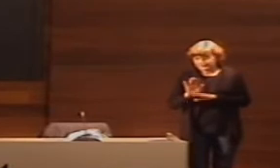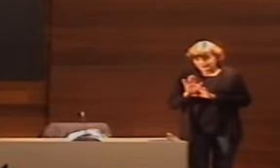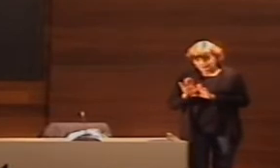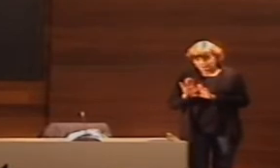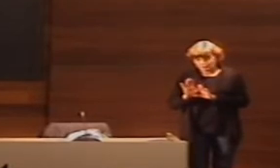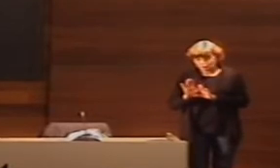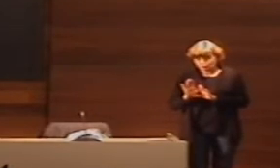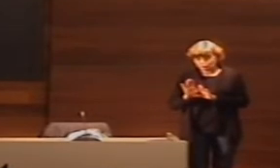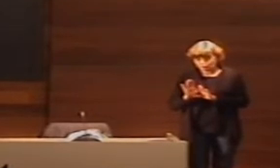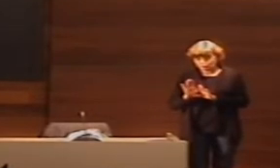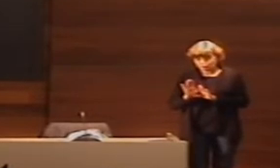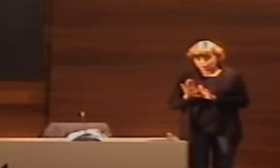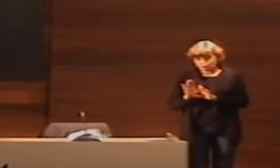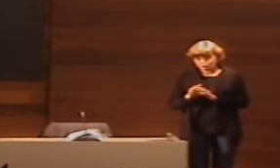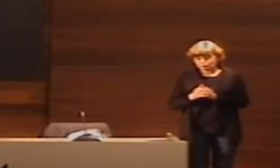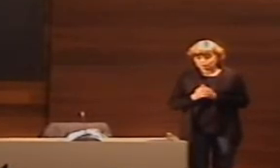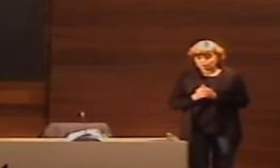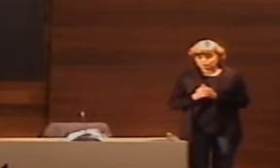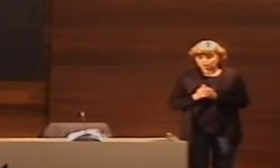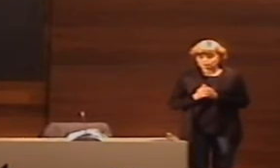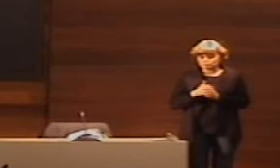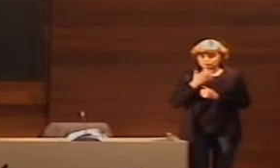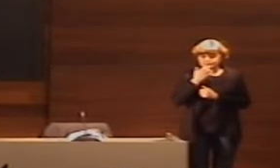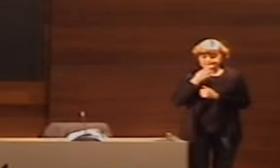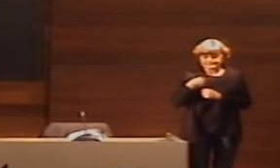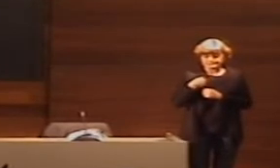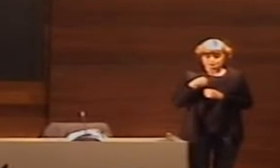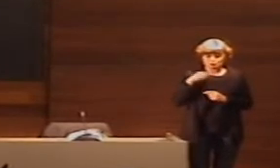Sí que desde uno que se lo mira desde fuera,